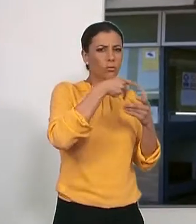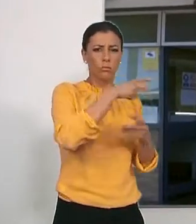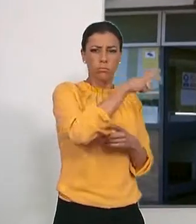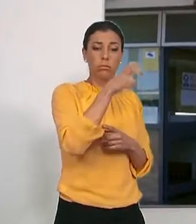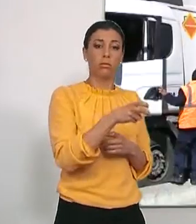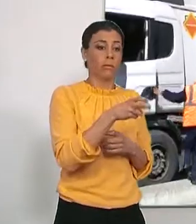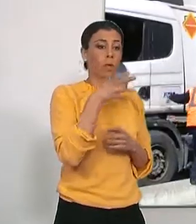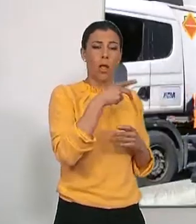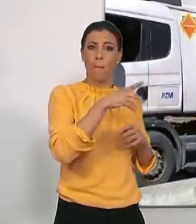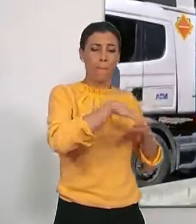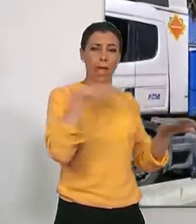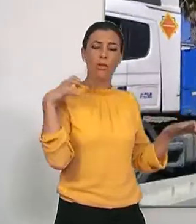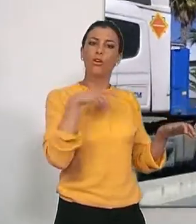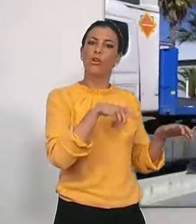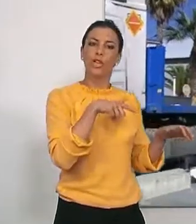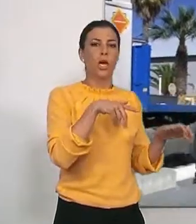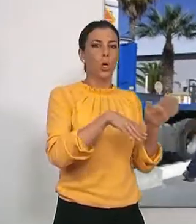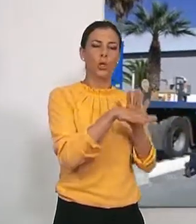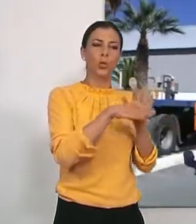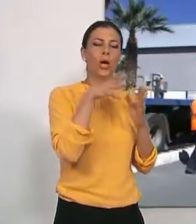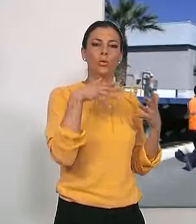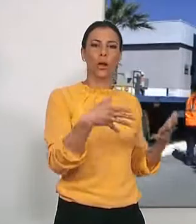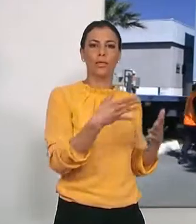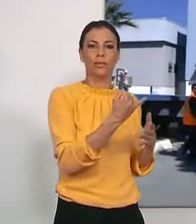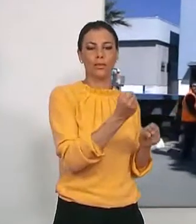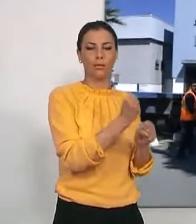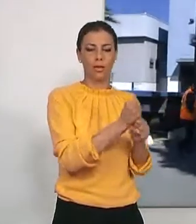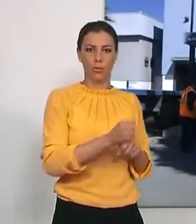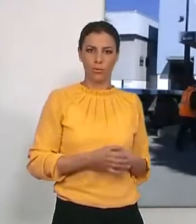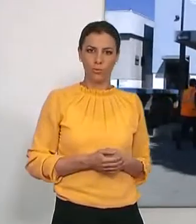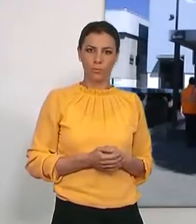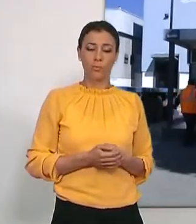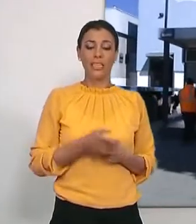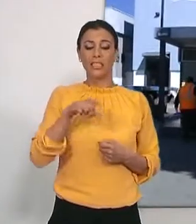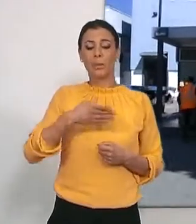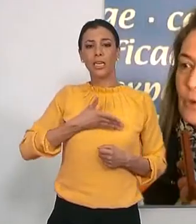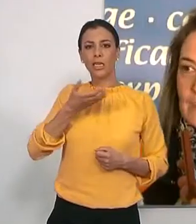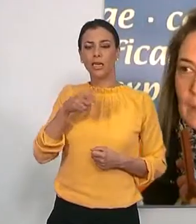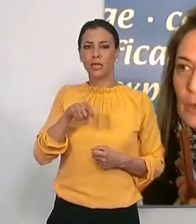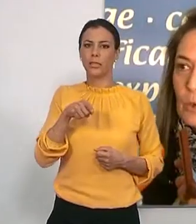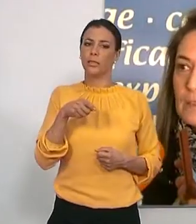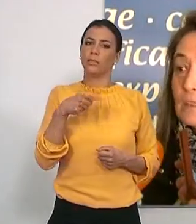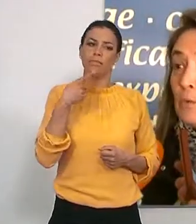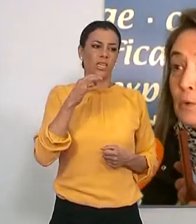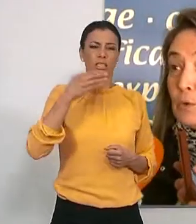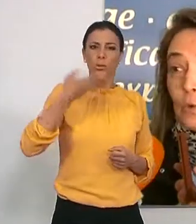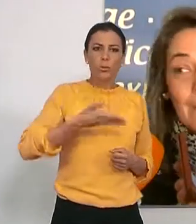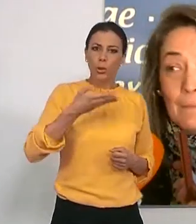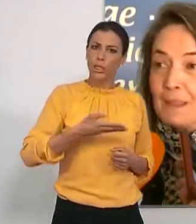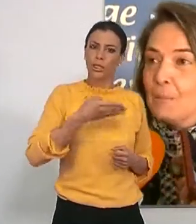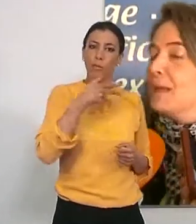que en su inmensa mayoría continúan formando parte de la plantilla la alcaldesa